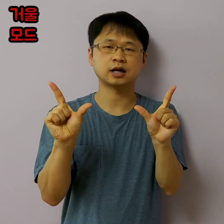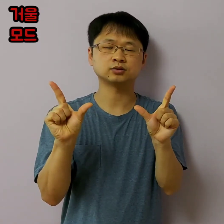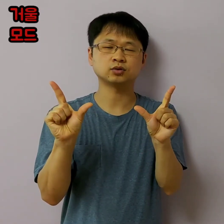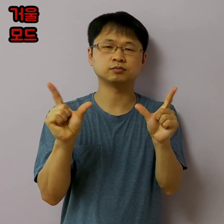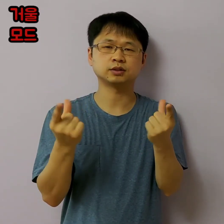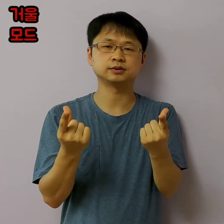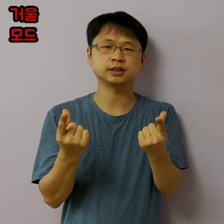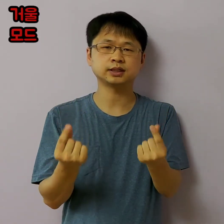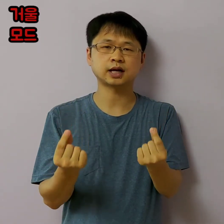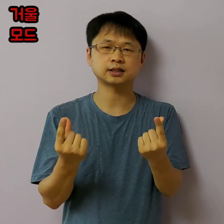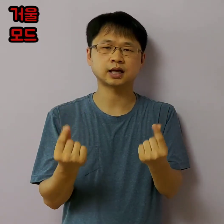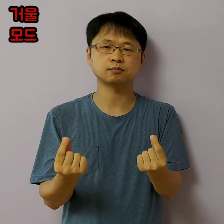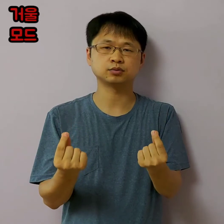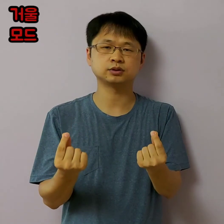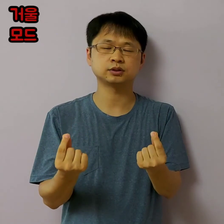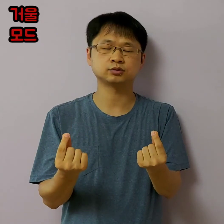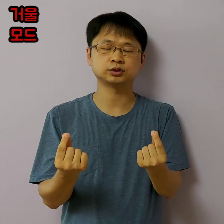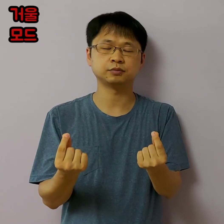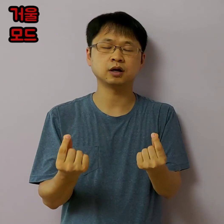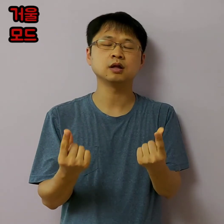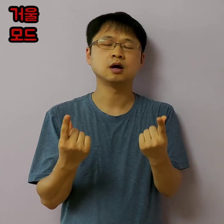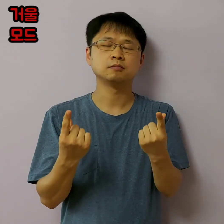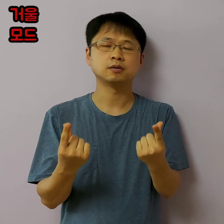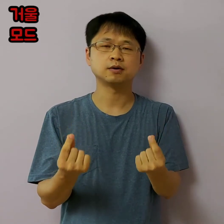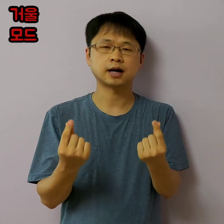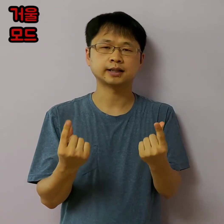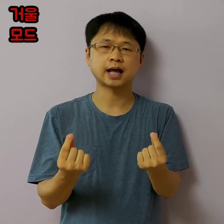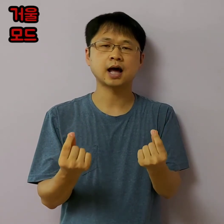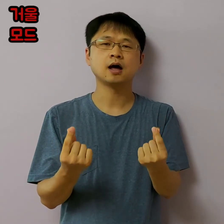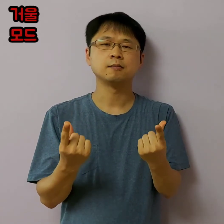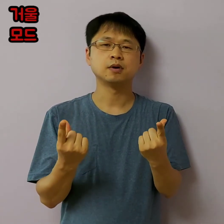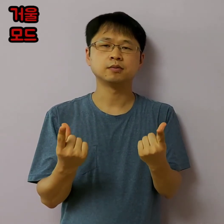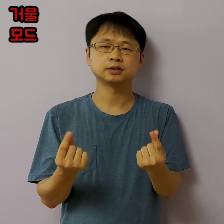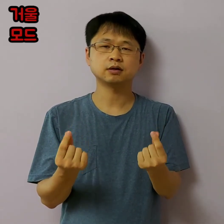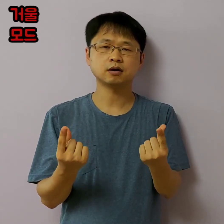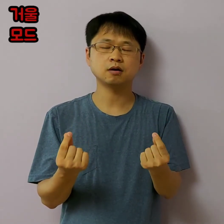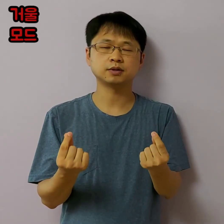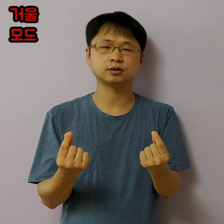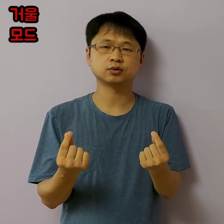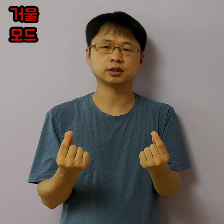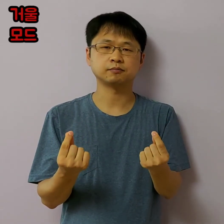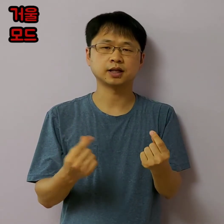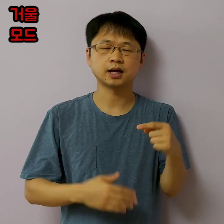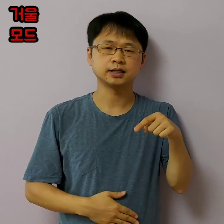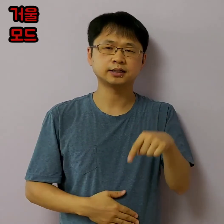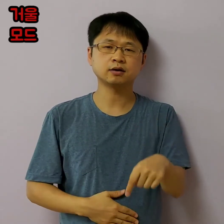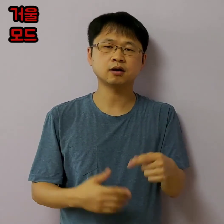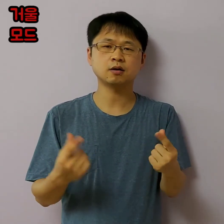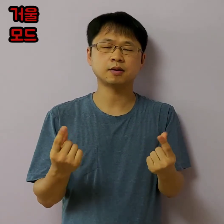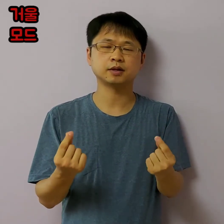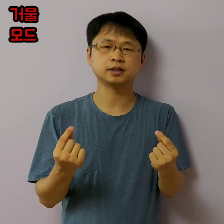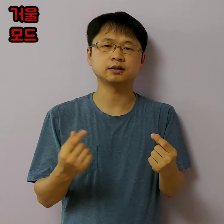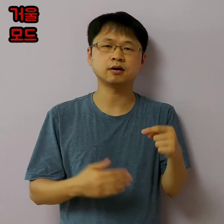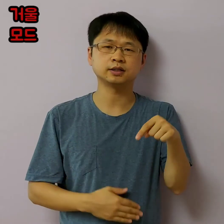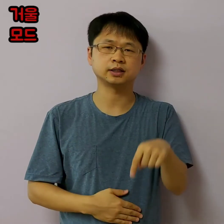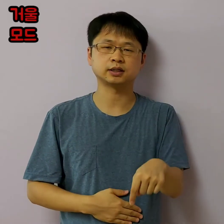양손 엄지검지 딱딱 부딪혀 주시면 같다 뭐뭐처럼이라는 수어가 됩니다. 이처럼 하면 이런이 이렇게